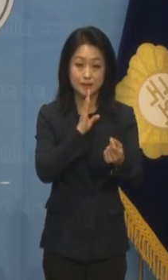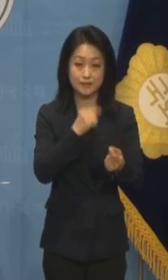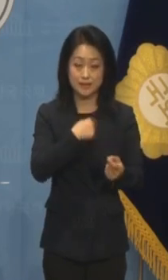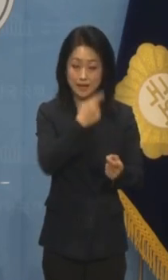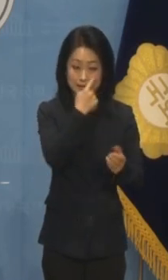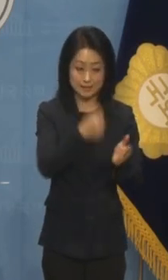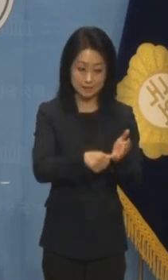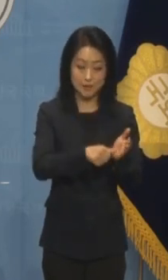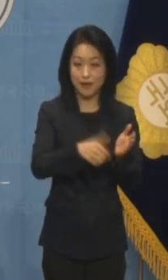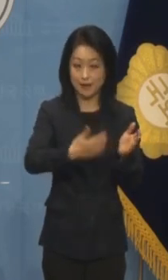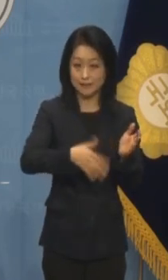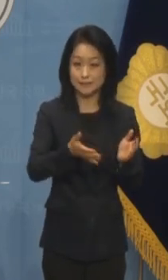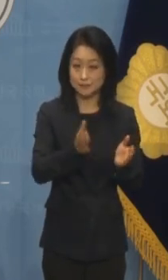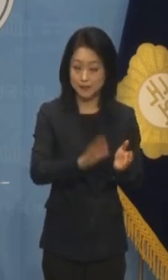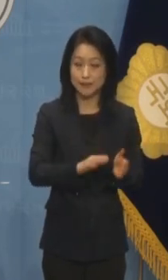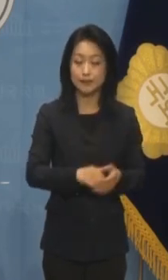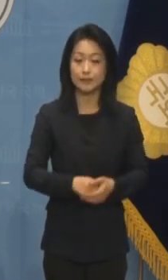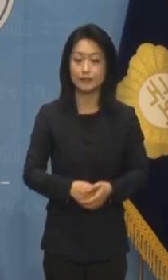안 됐지만,